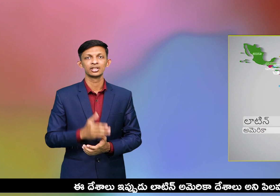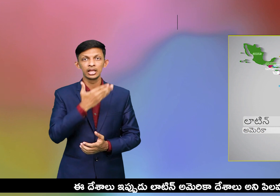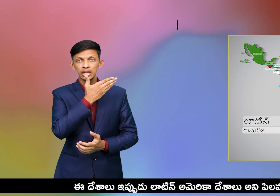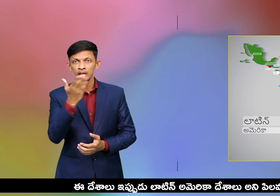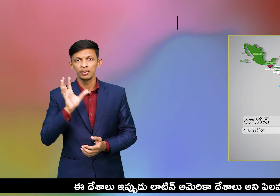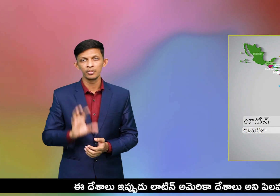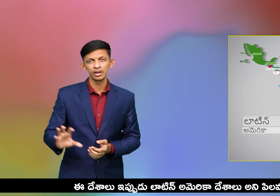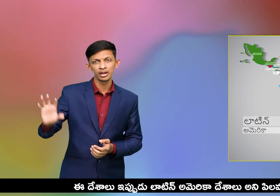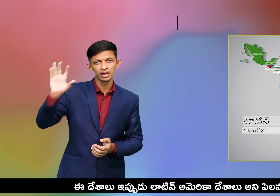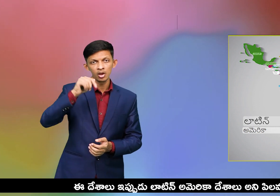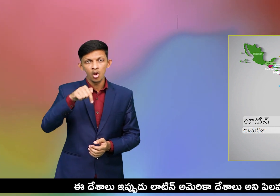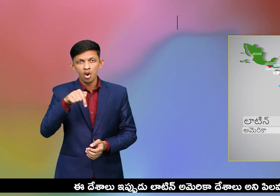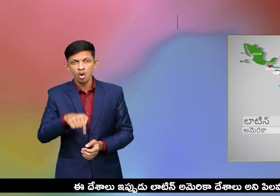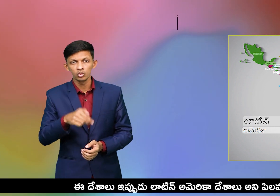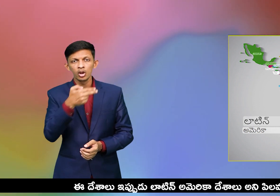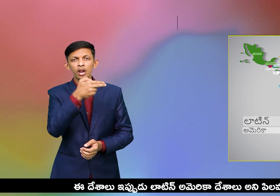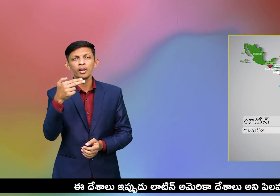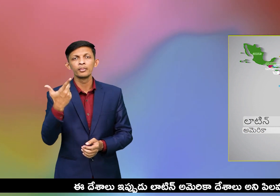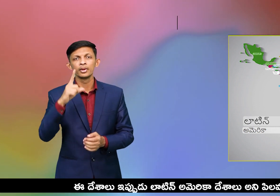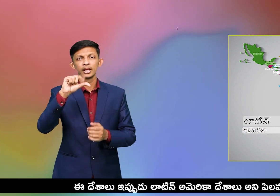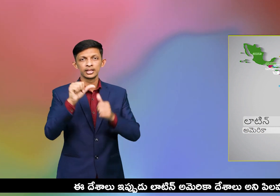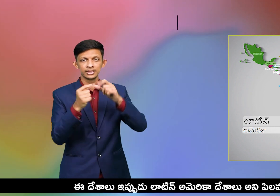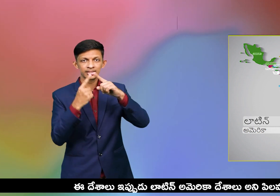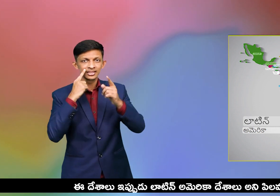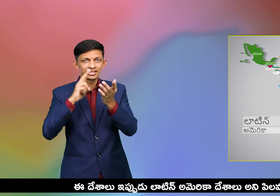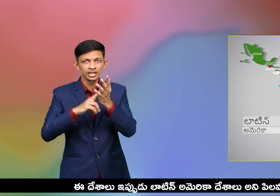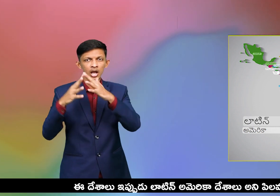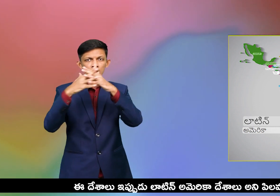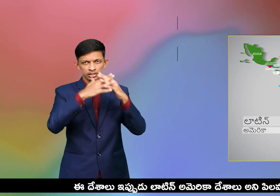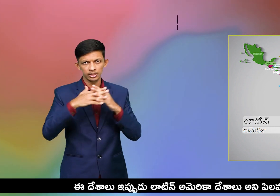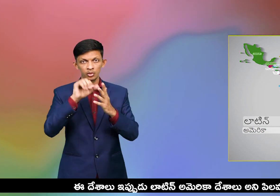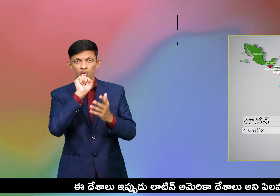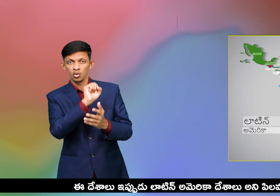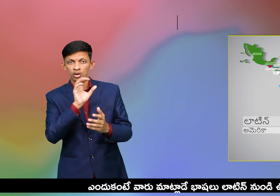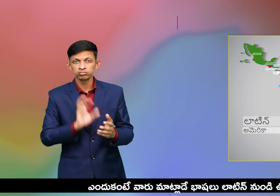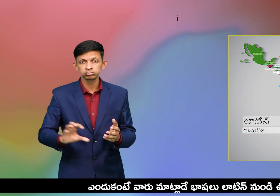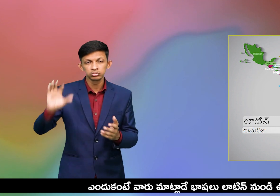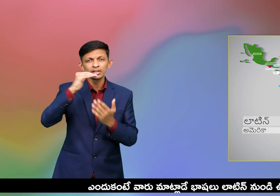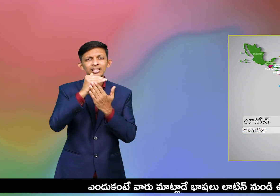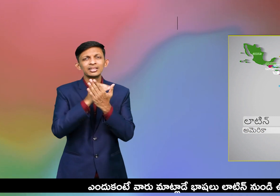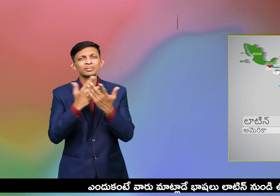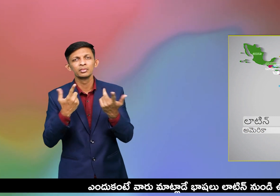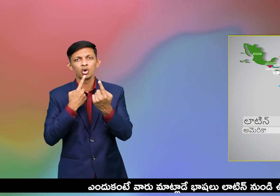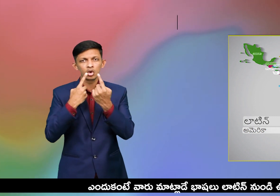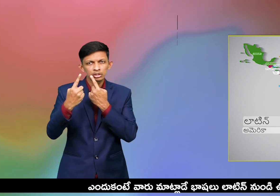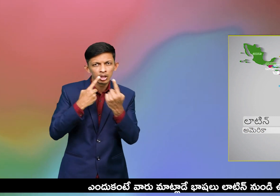ఈ దేశాలు ఇప్పుడు లాటిన్ అమెరికా దేశాలు అని పిలువబడుతున్నాయి. ఎందుకంటే వారు మాట్లాడే